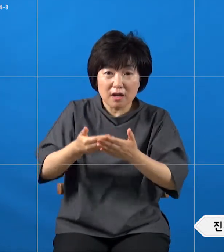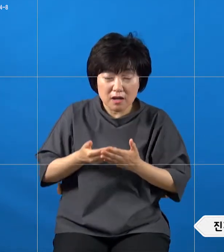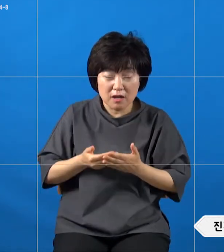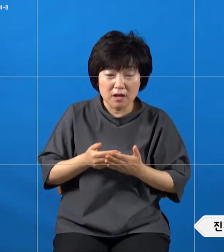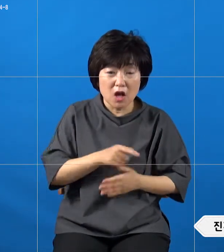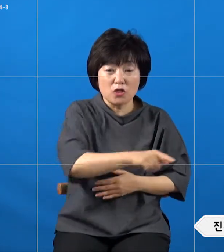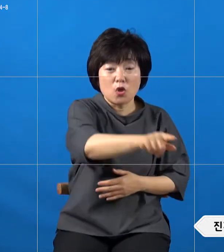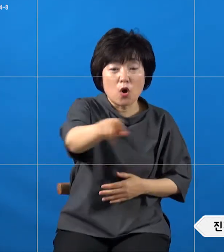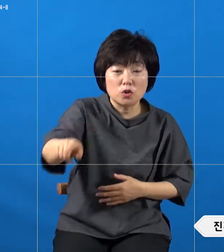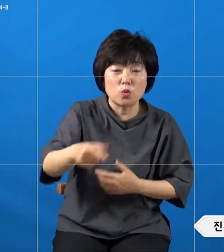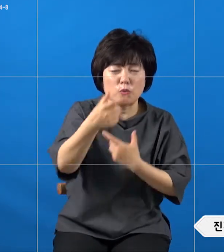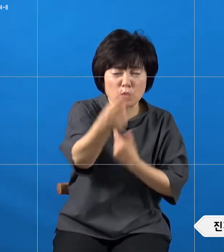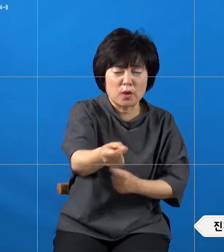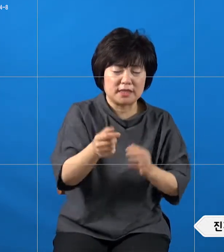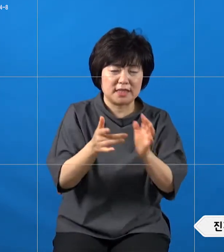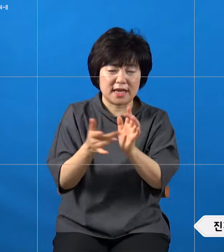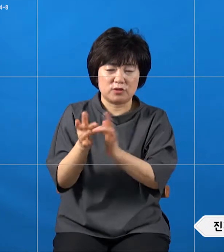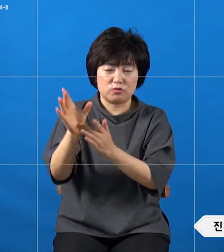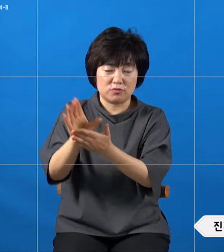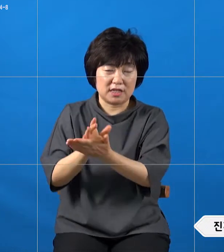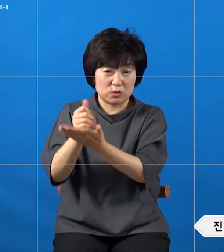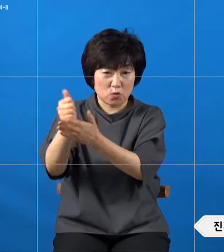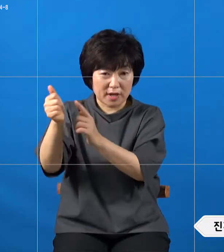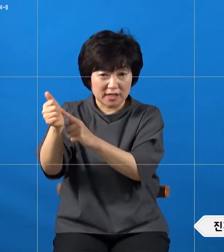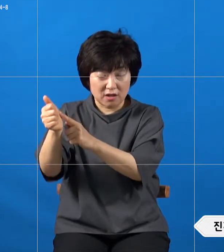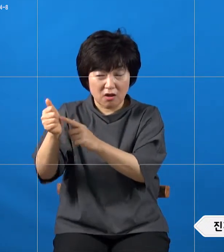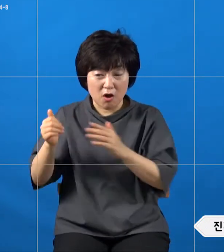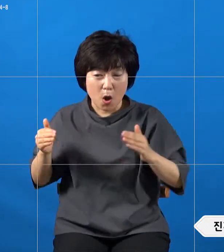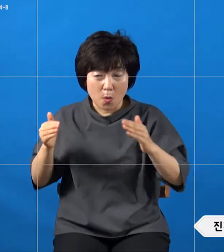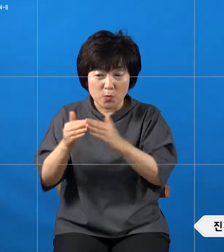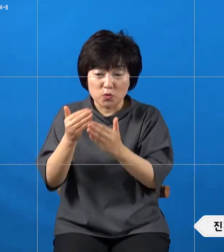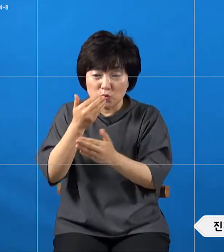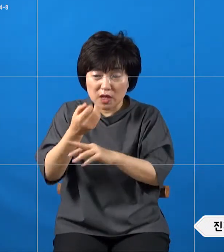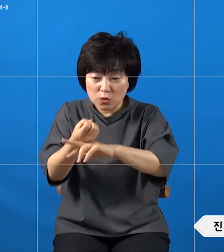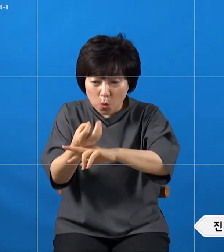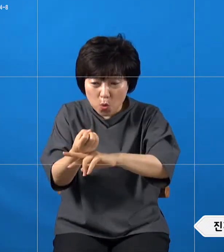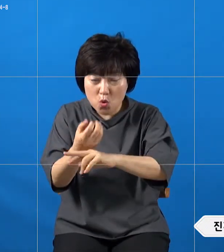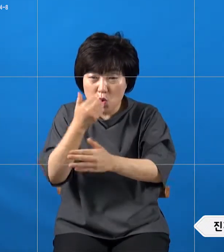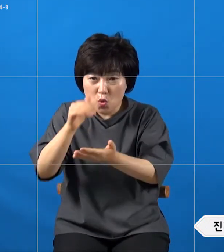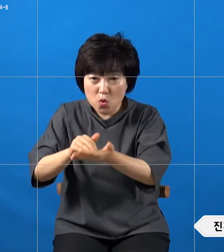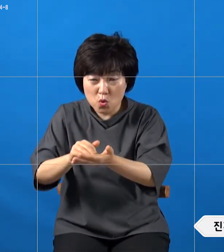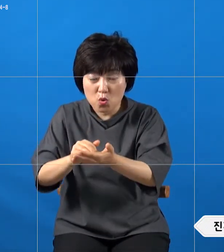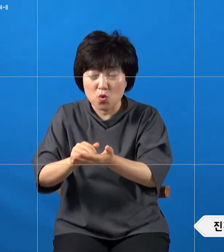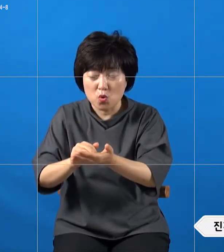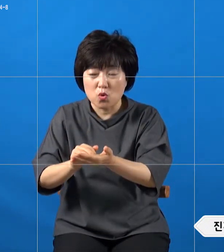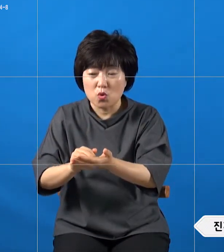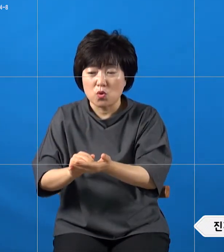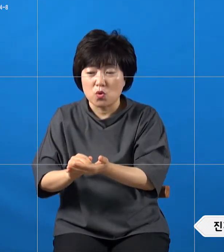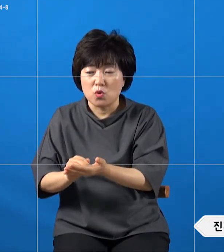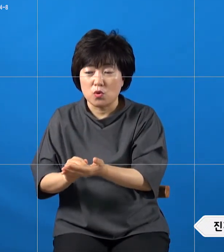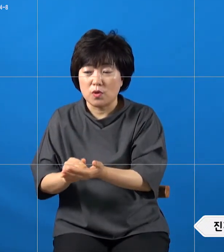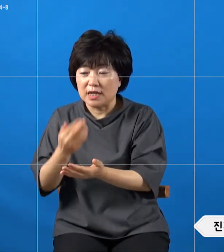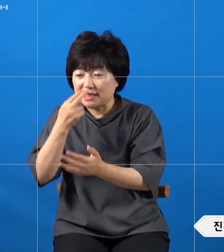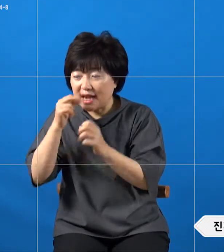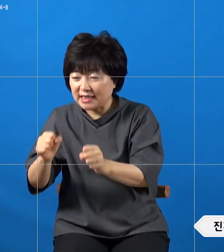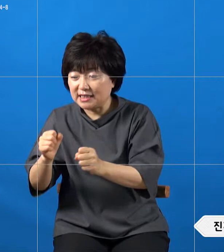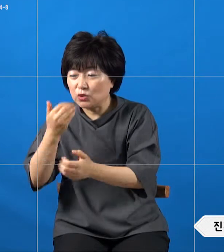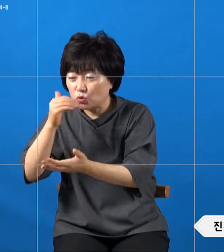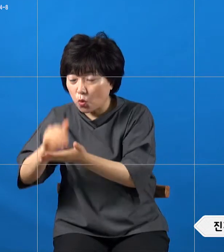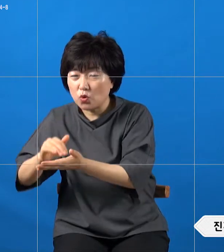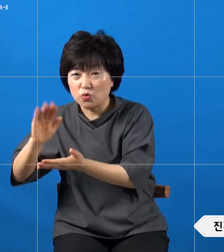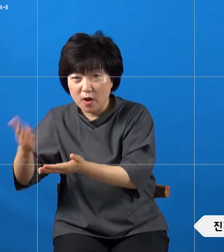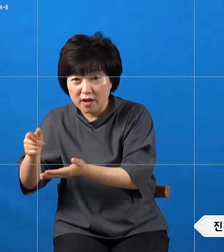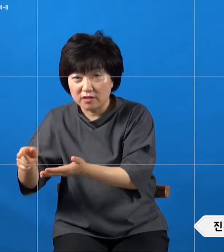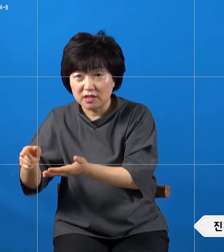말씀합니다. 너희도 예수 그리스도께서 모퉁이 돌이 산 돌이 되셔